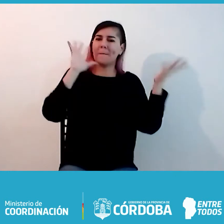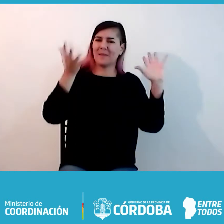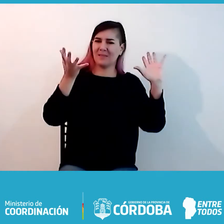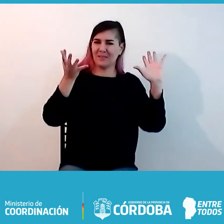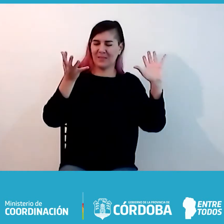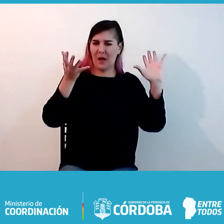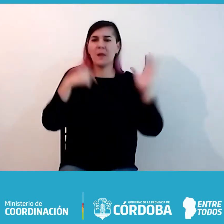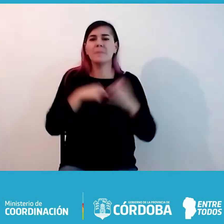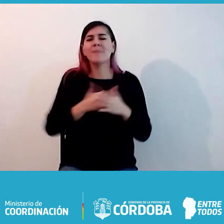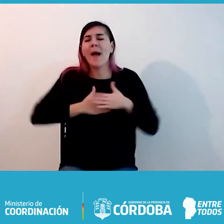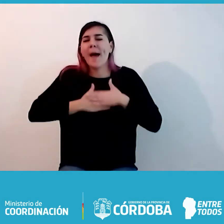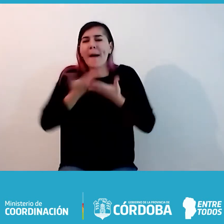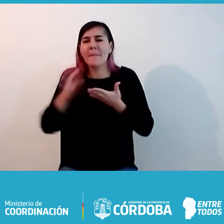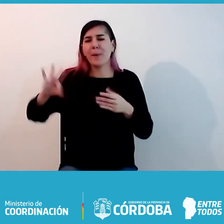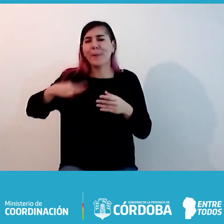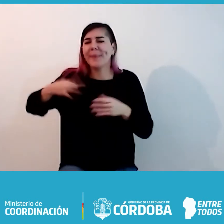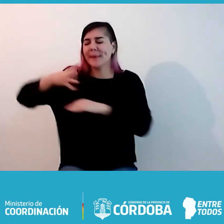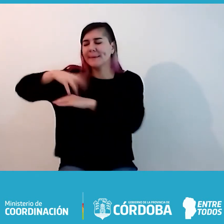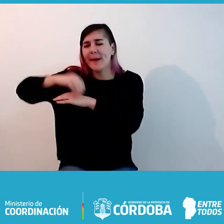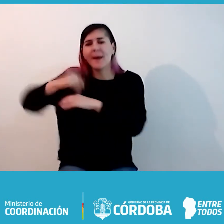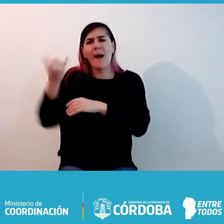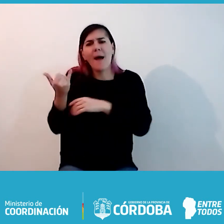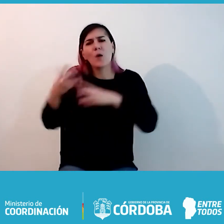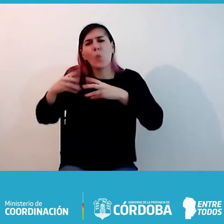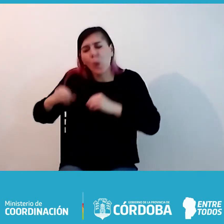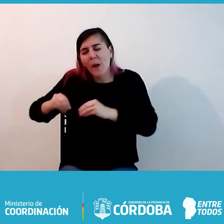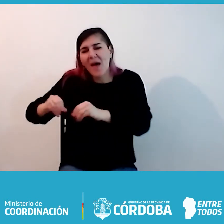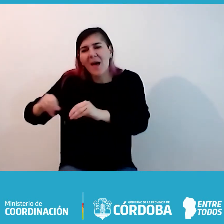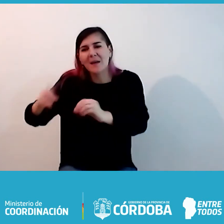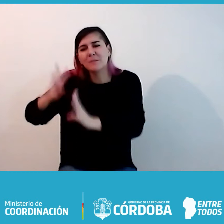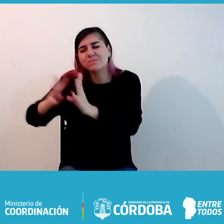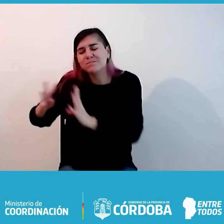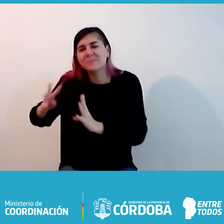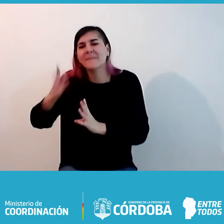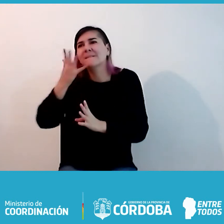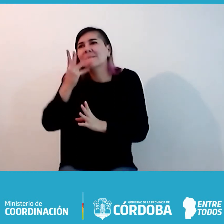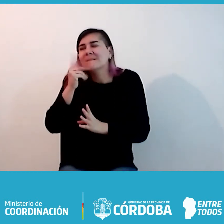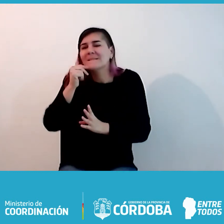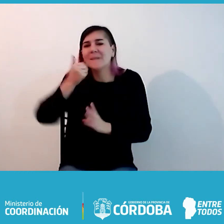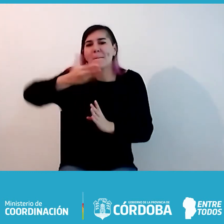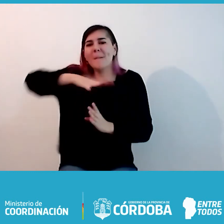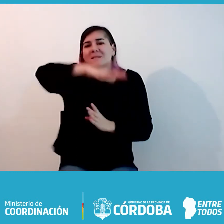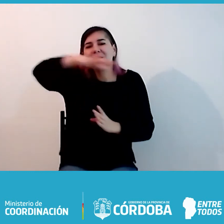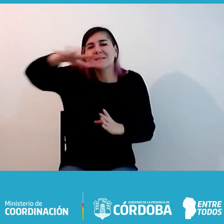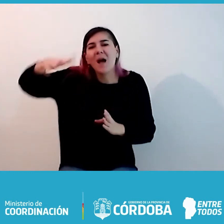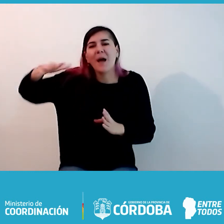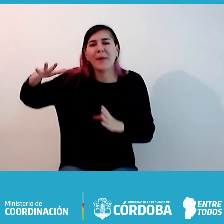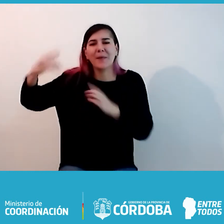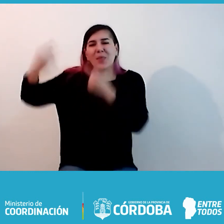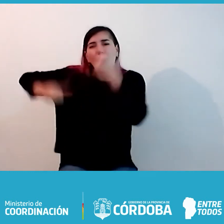tierra, dice tener una huerta y destaca sus bondades, fascinándose del paisaje y la vida y la diversidad biológica de la